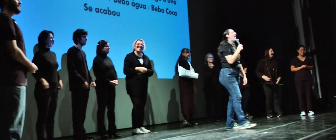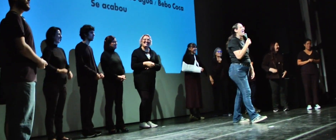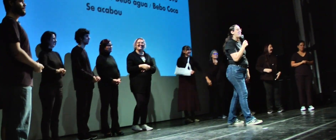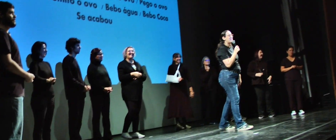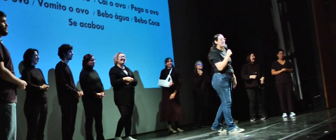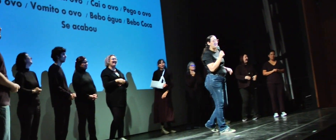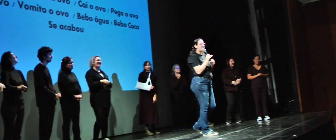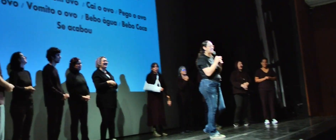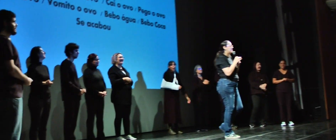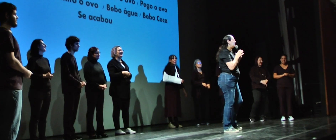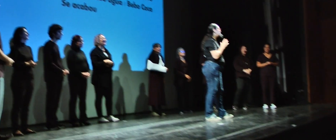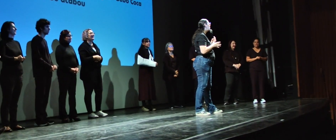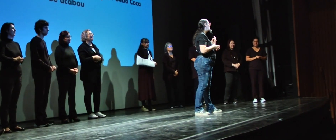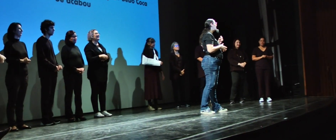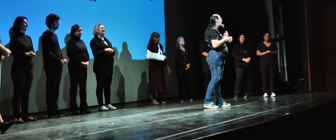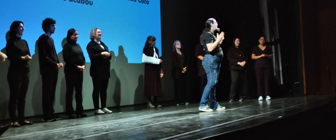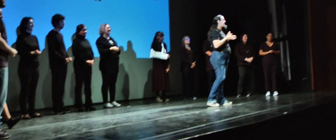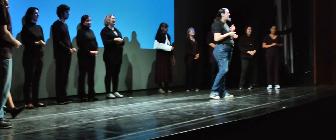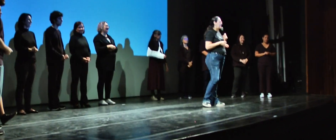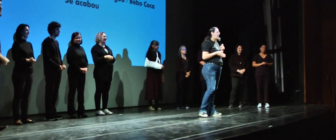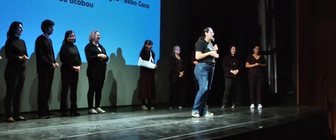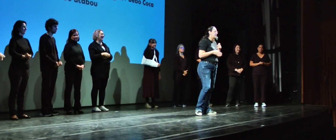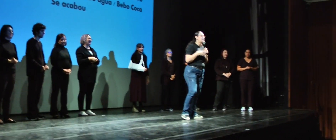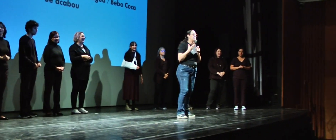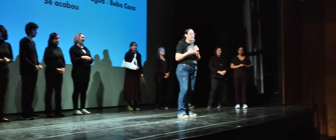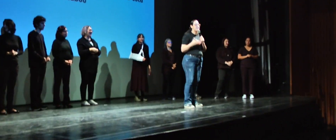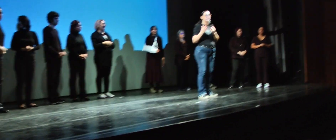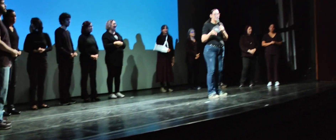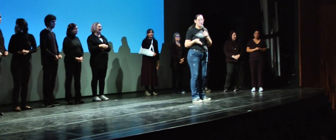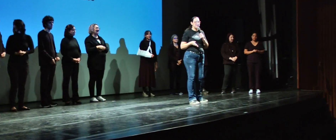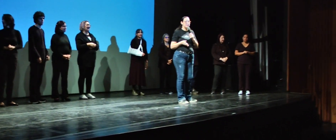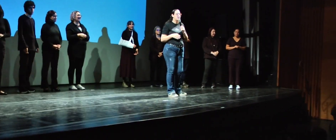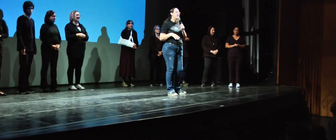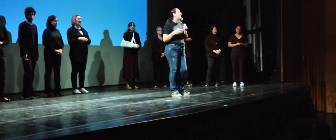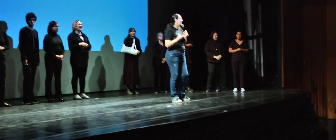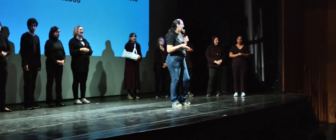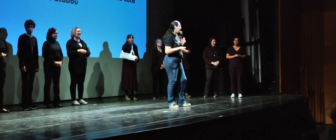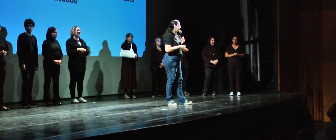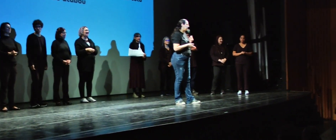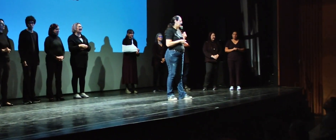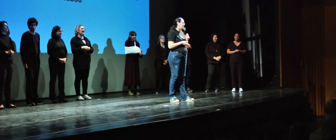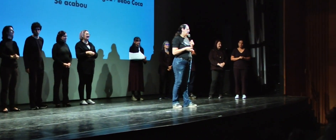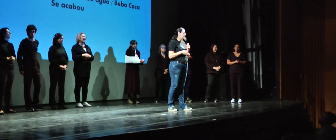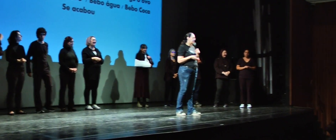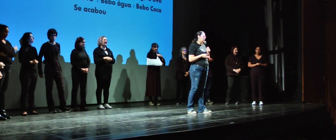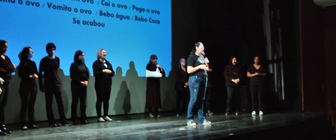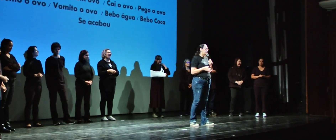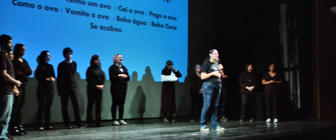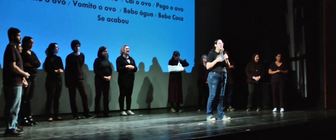sentar-se. As parlendas são muito utilizadas para ensinar as crianças e até mesmo os adultos.